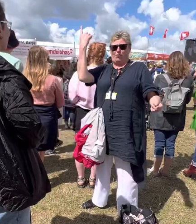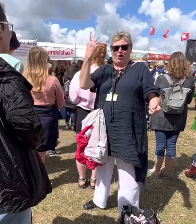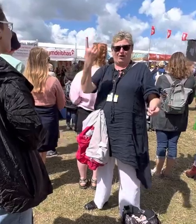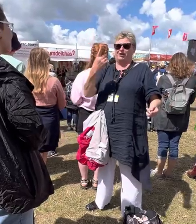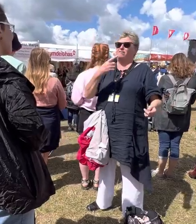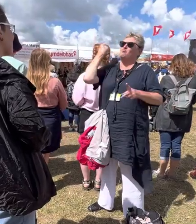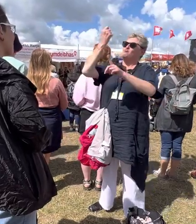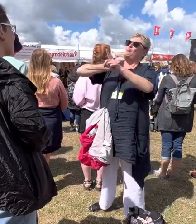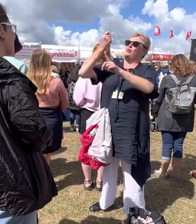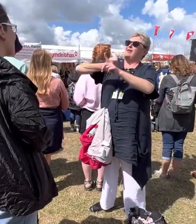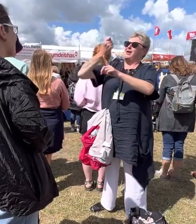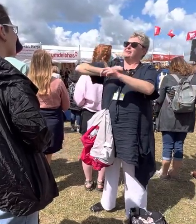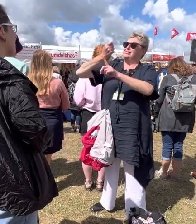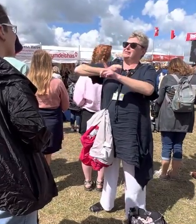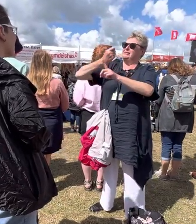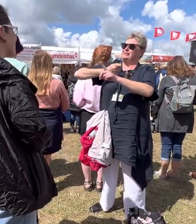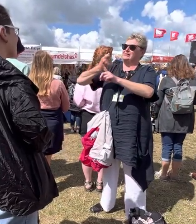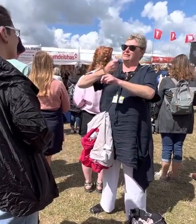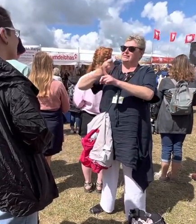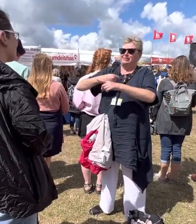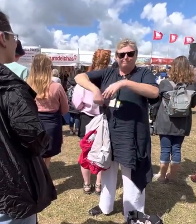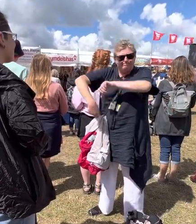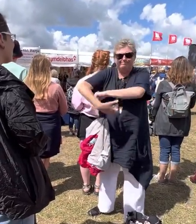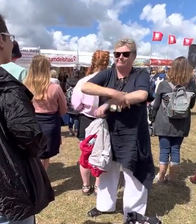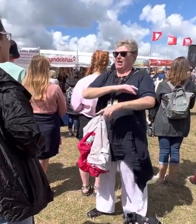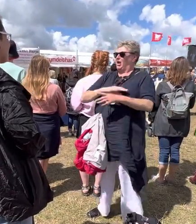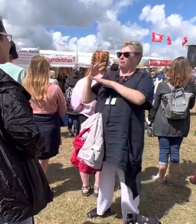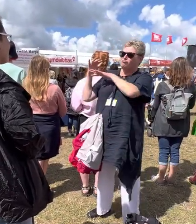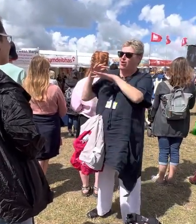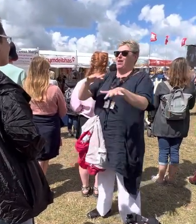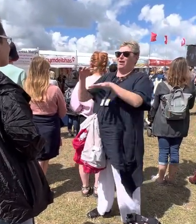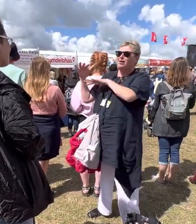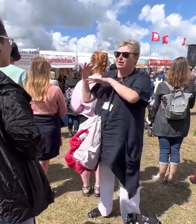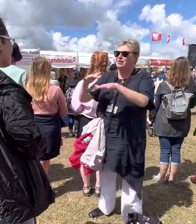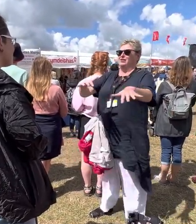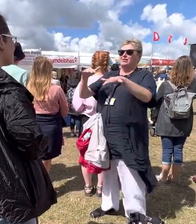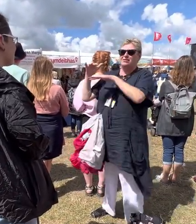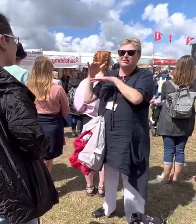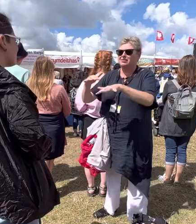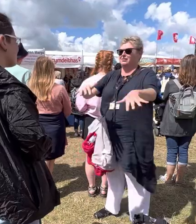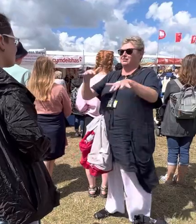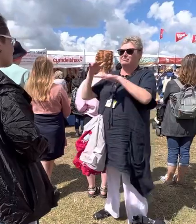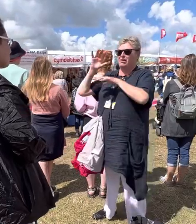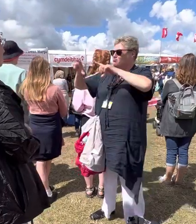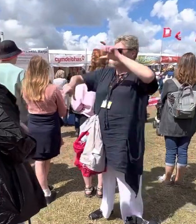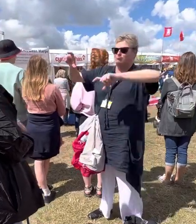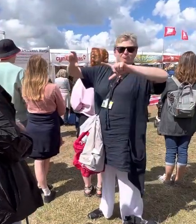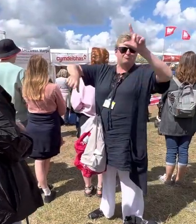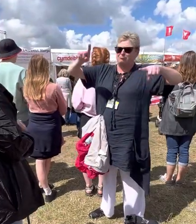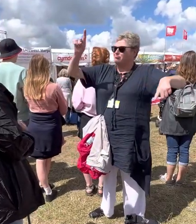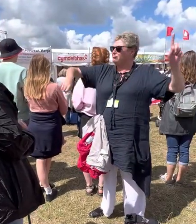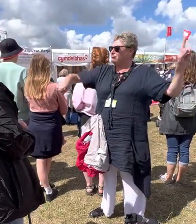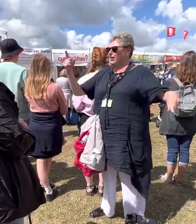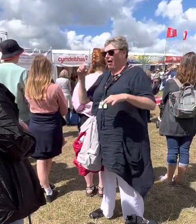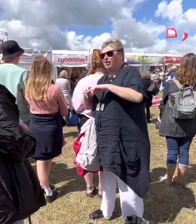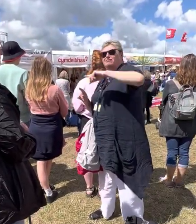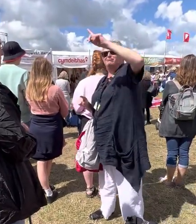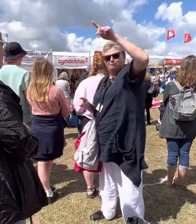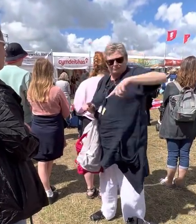brotestio, am fynychu ar ralïau yn Nhryweryn, Tydrach, Bai Caerdydd ac Aberystwyth ac